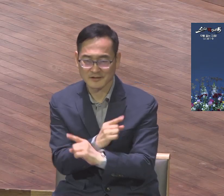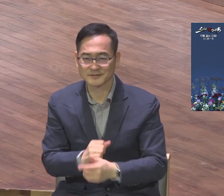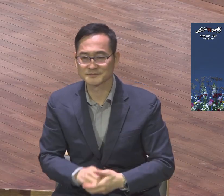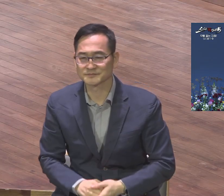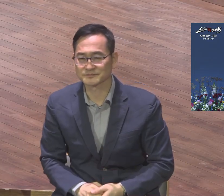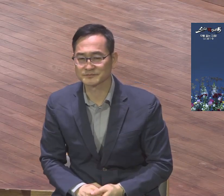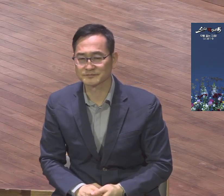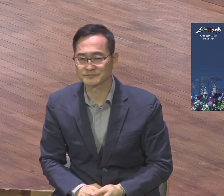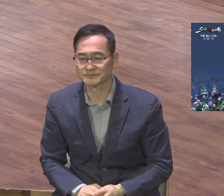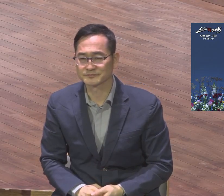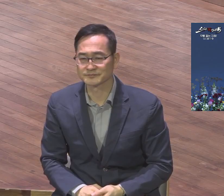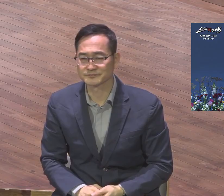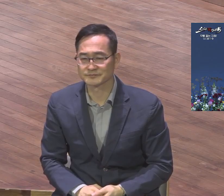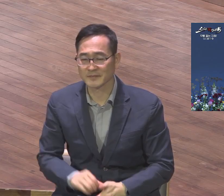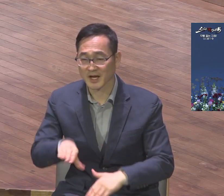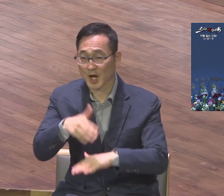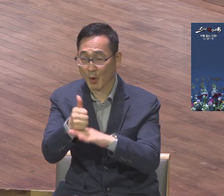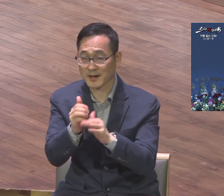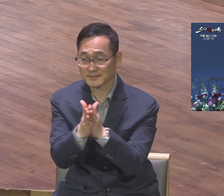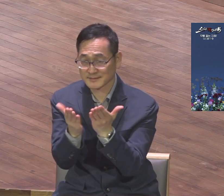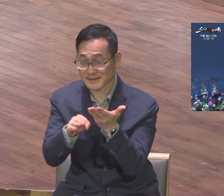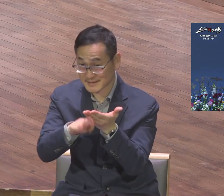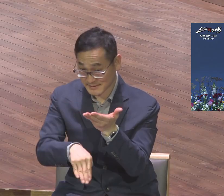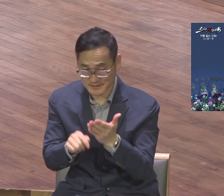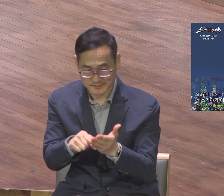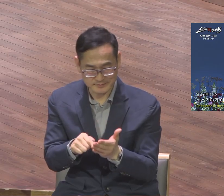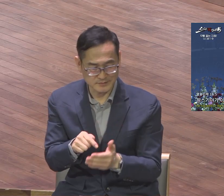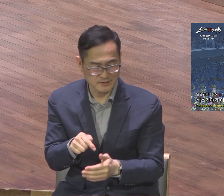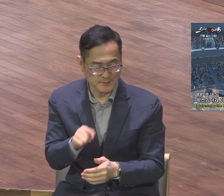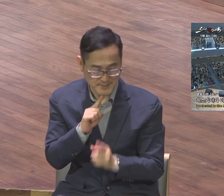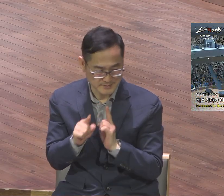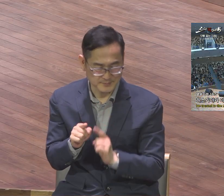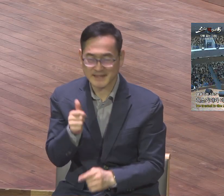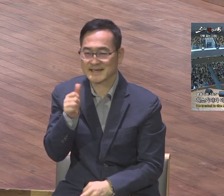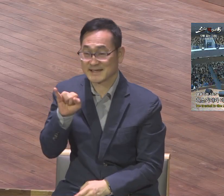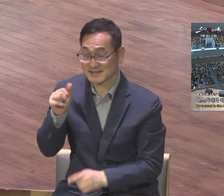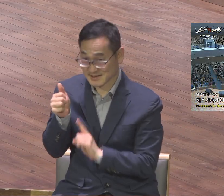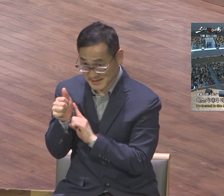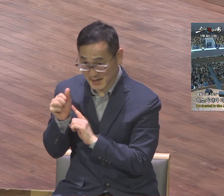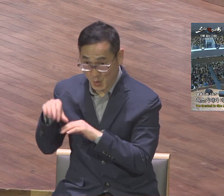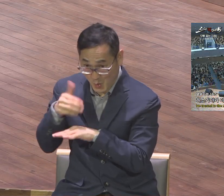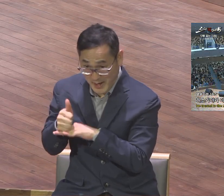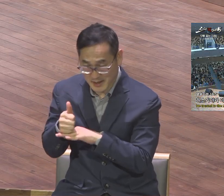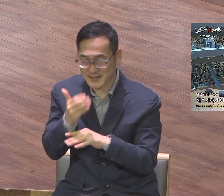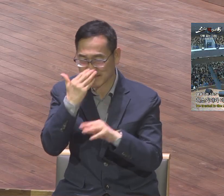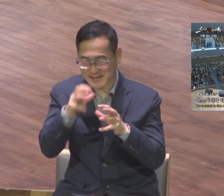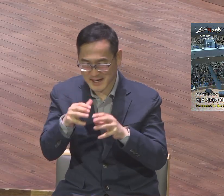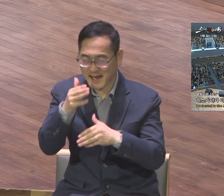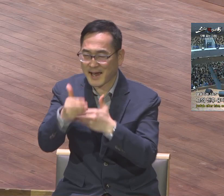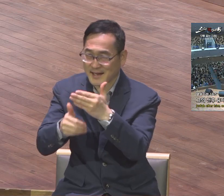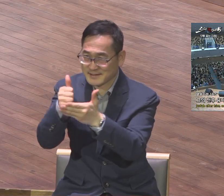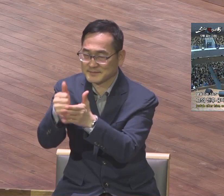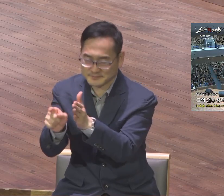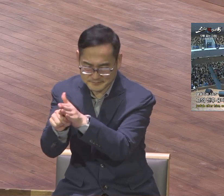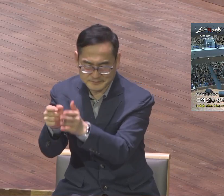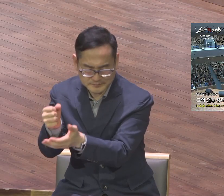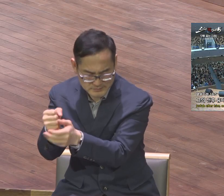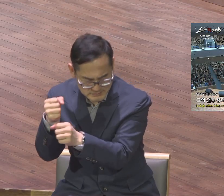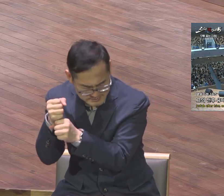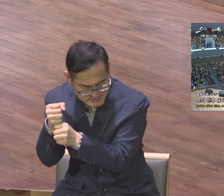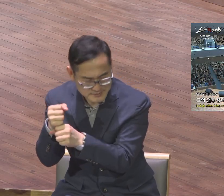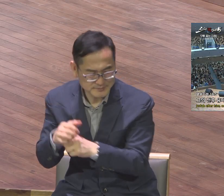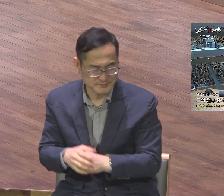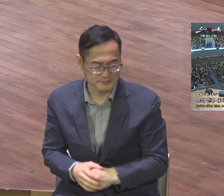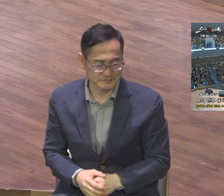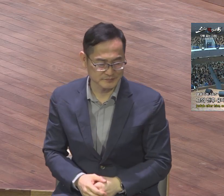요란기야 18장 5절로 6절에 이렇게 평가합니다. 히스기야가 이스라엘 하나님 여호와를 의지하였는데 그의